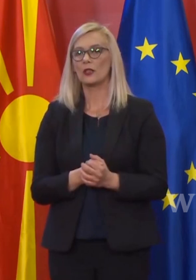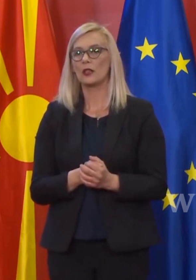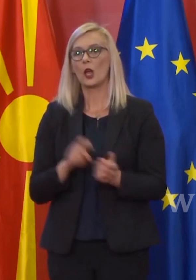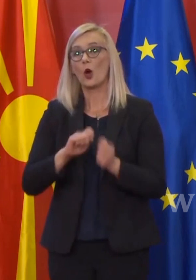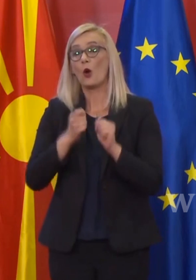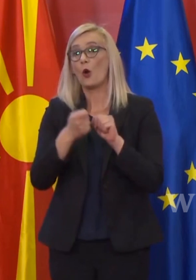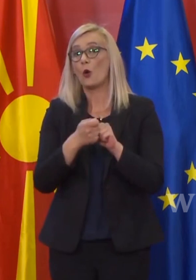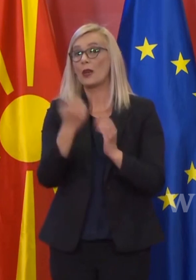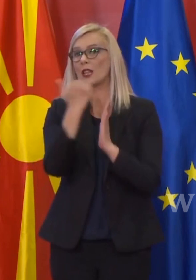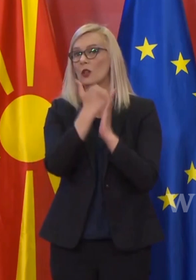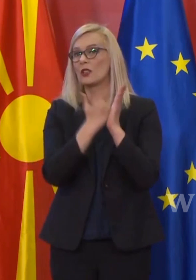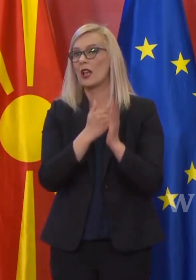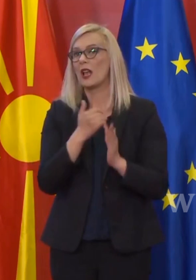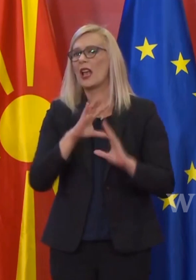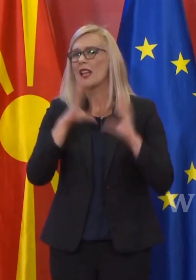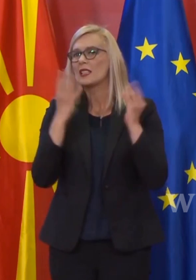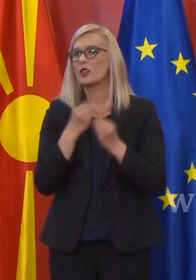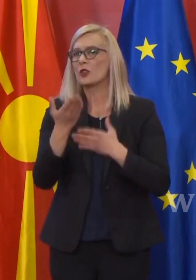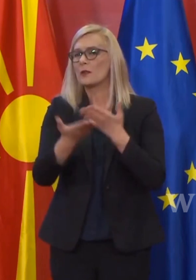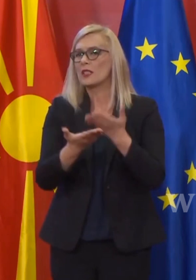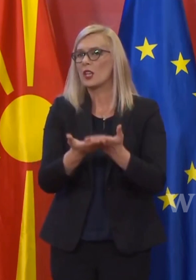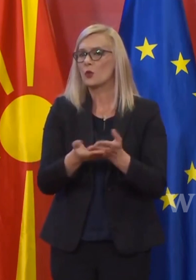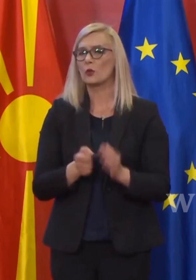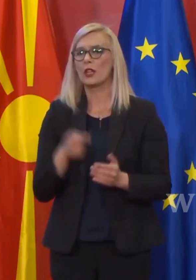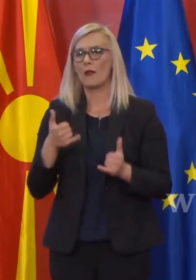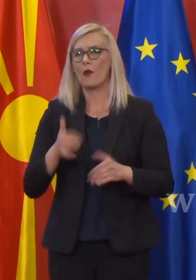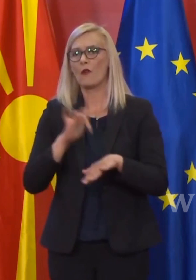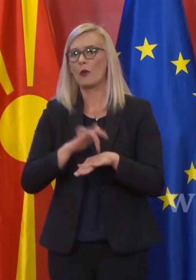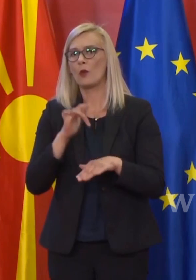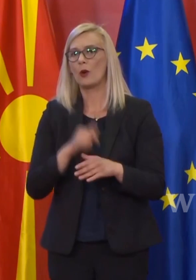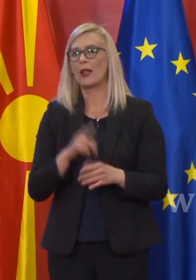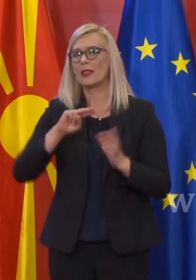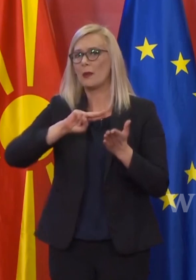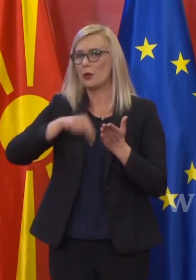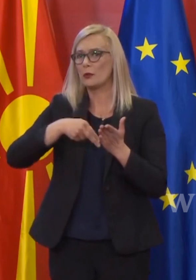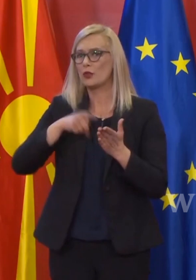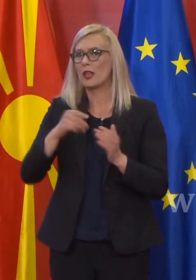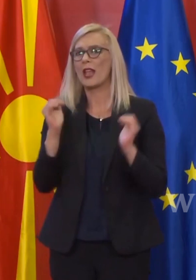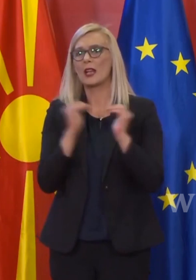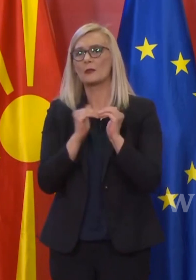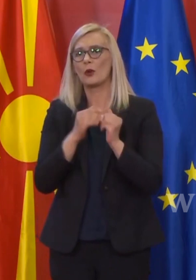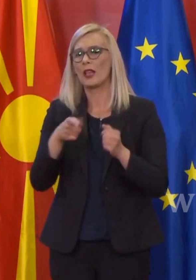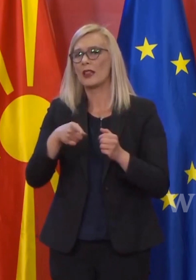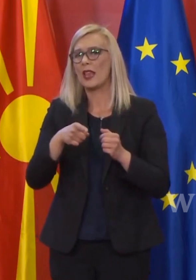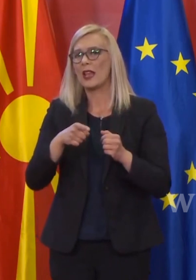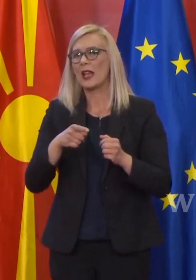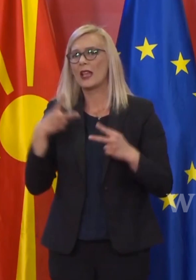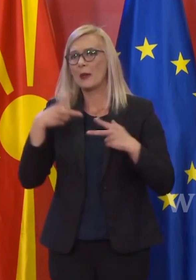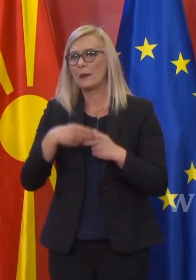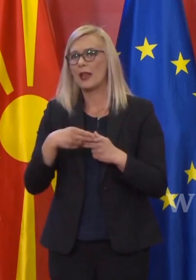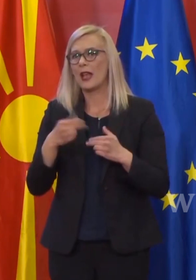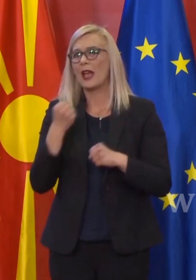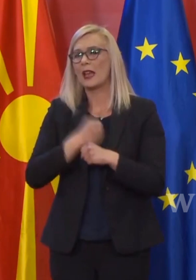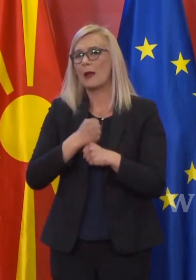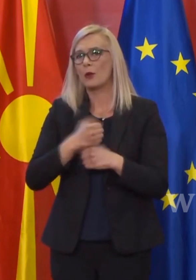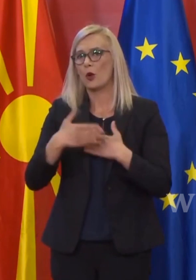Gjithçka që është në përputhje me ligjin, gjithçka që i ofrohet apo i jepet në këtë moment se me pëlqim do të shkëpusin raportet e punës, të mos e